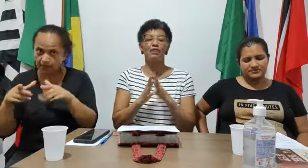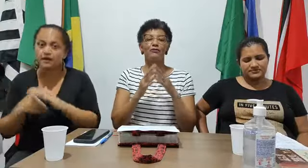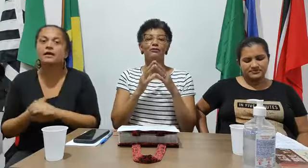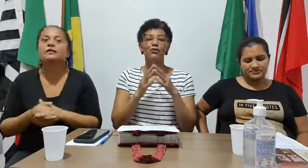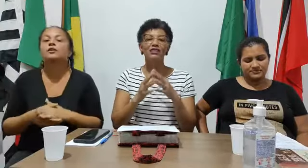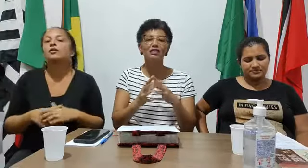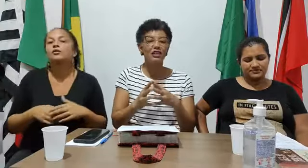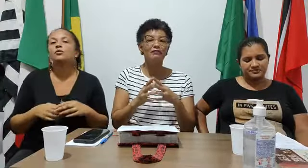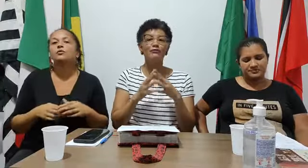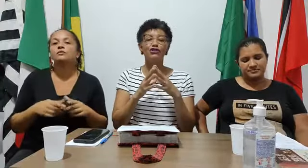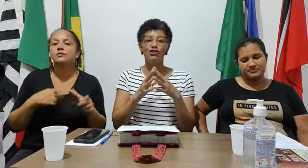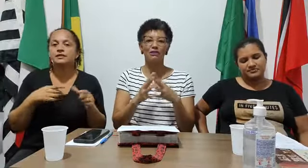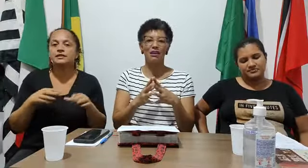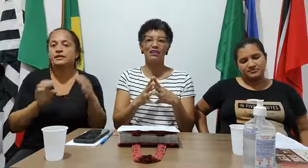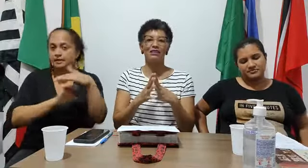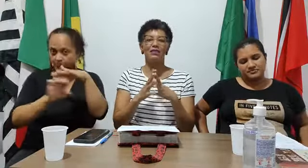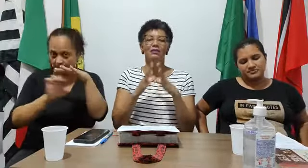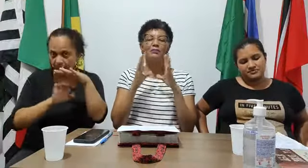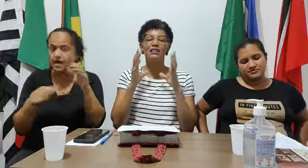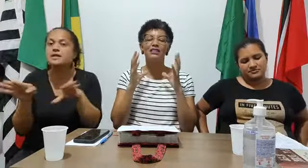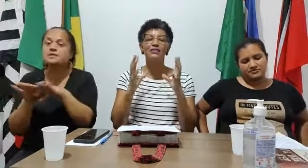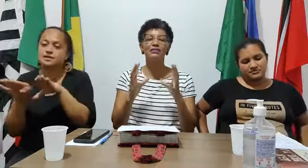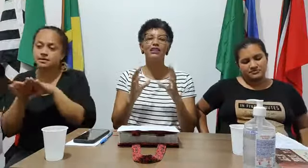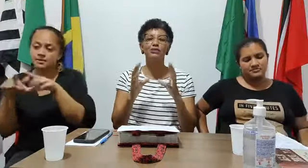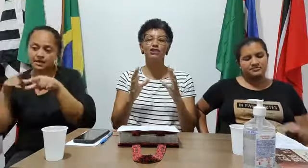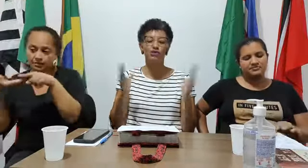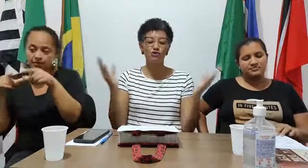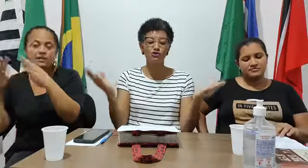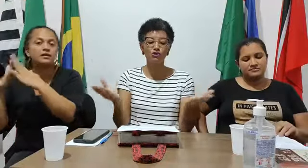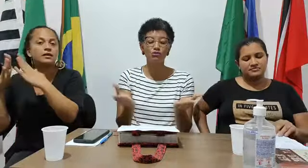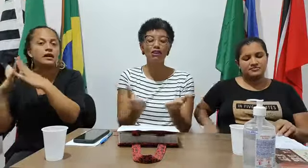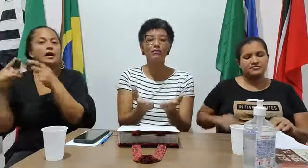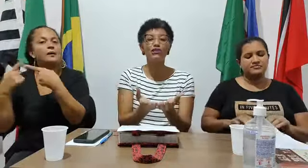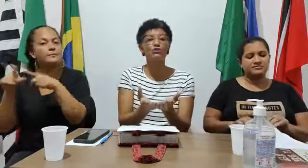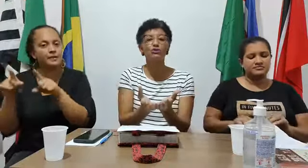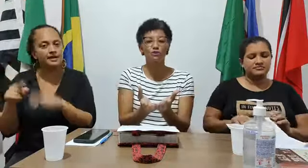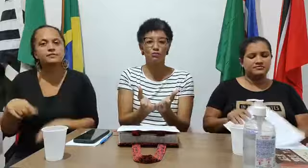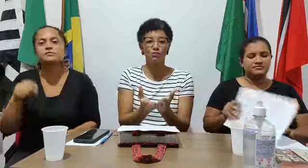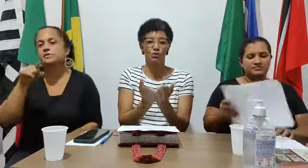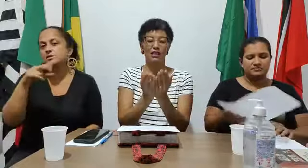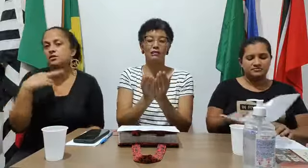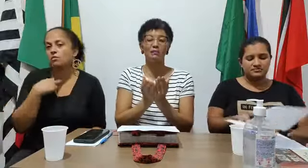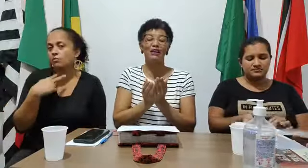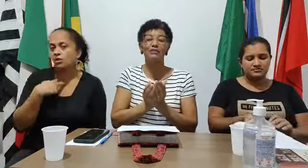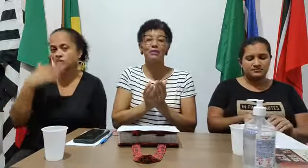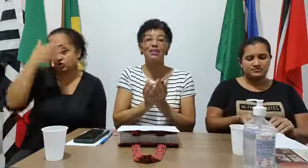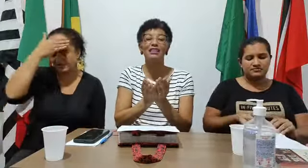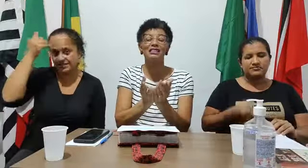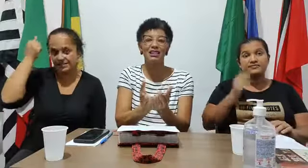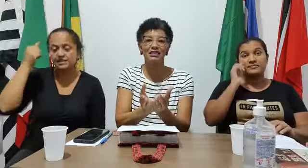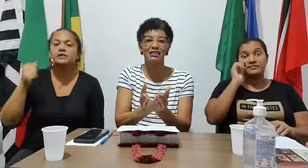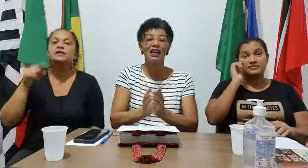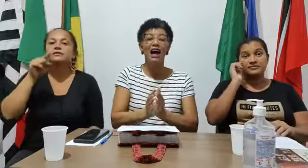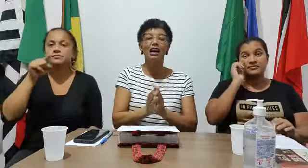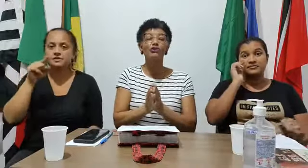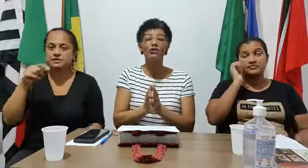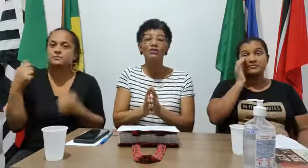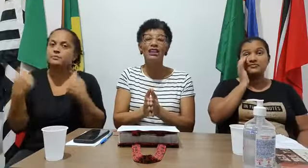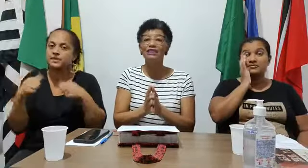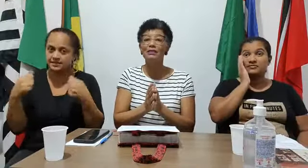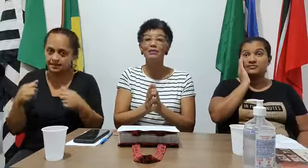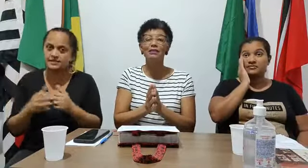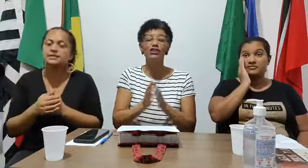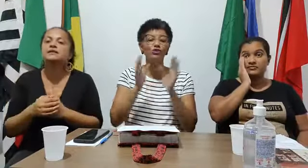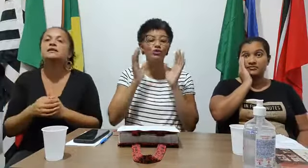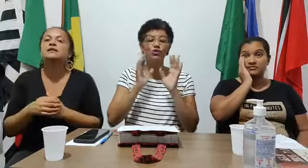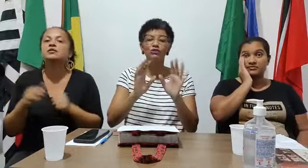esquecer, você foi chamada para servir ao Senhor juntamente com o seu esposo. Essa é uma palavra para as casadas. As